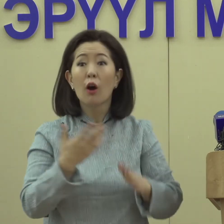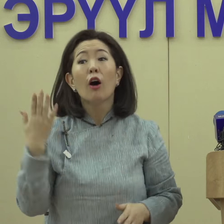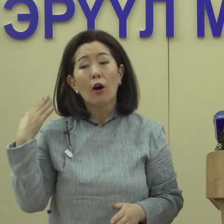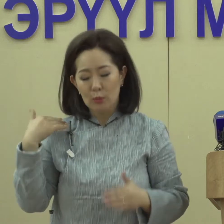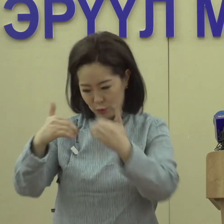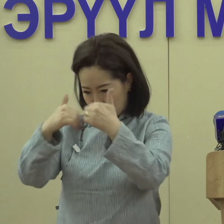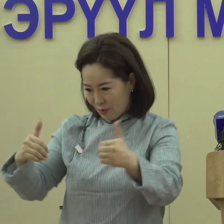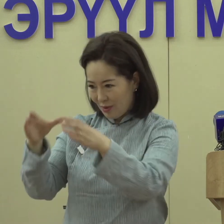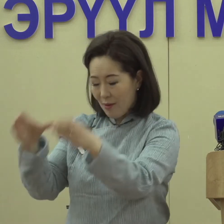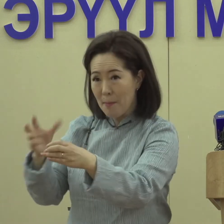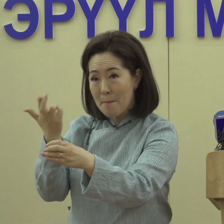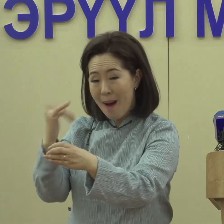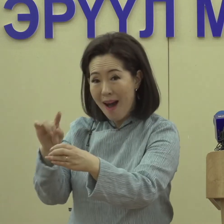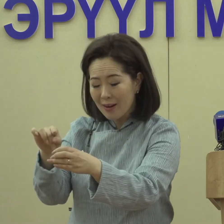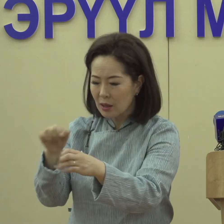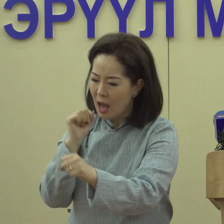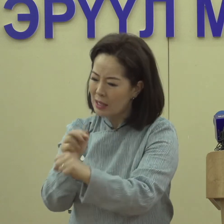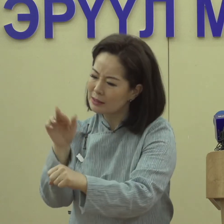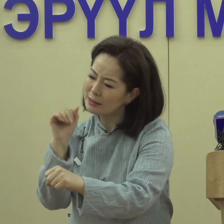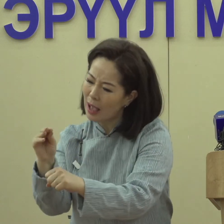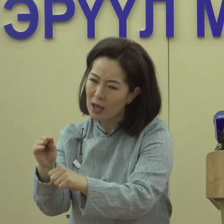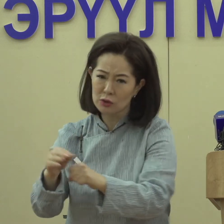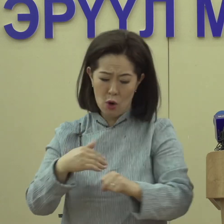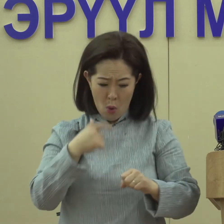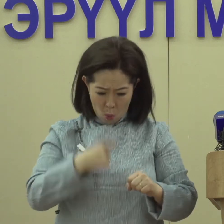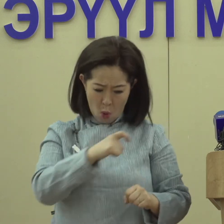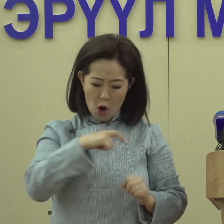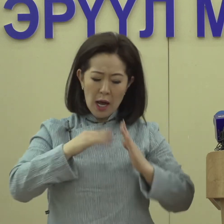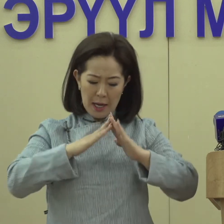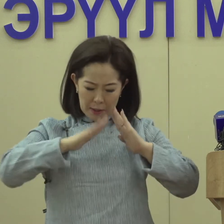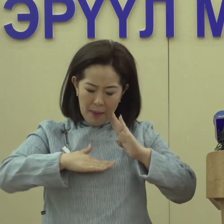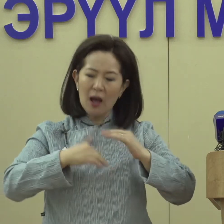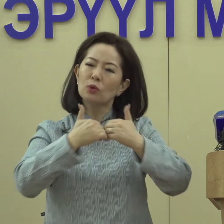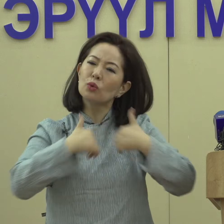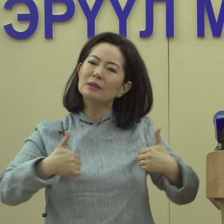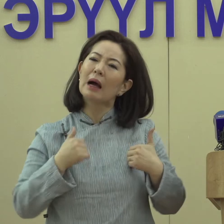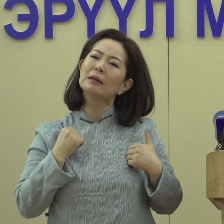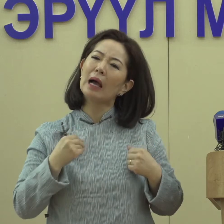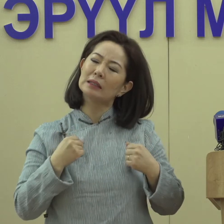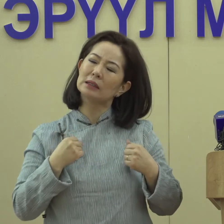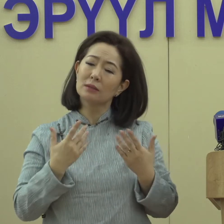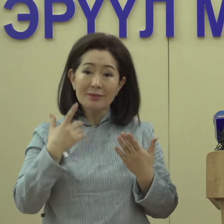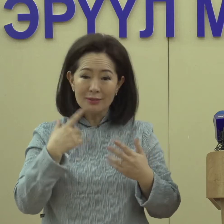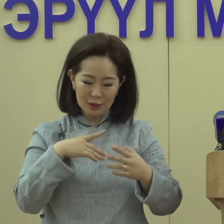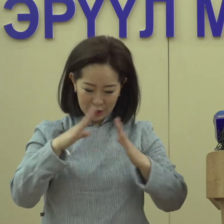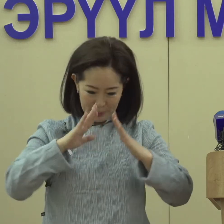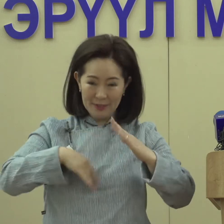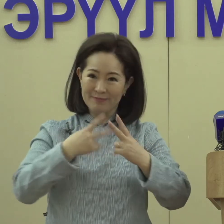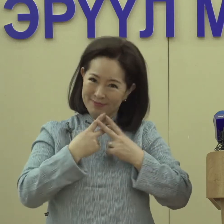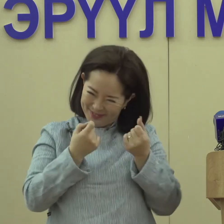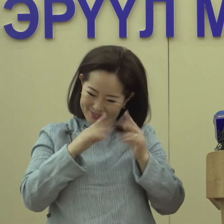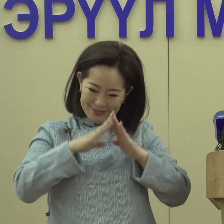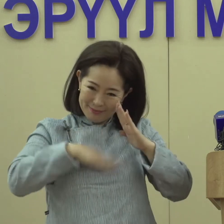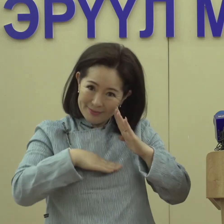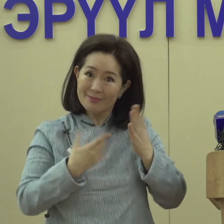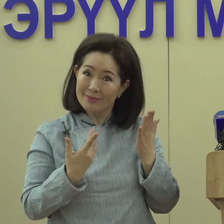байранд байрыг хэрхэн ажилуулах уу, гэрээр иргэн өөрийгөө хэрхэн тусгаарлах вэ гэдэг зөвлөмжүүдийг бол гаргаад хургулж байсан. А энийг бол